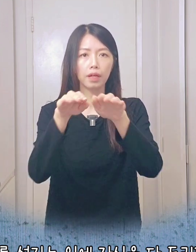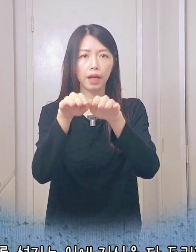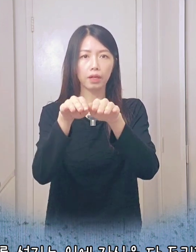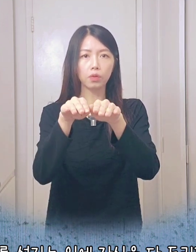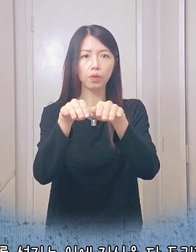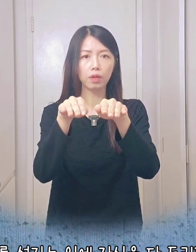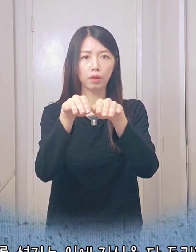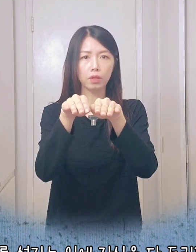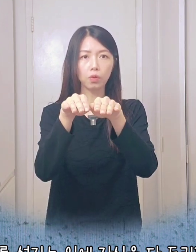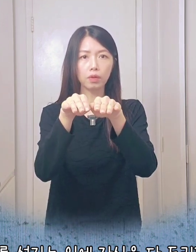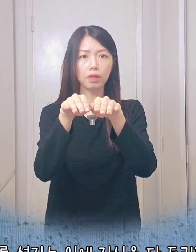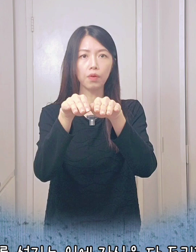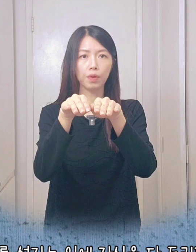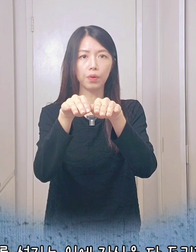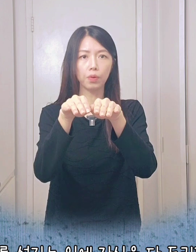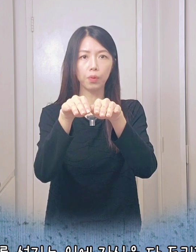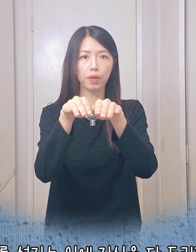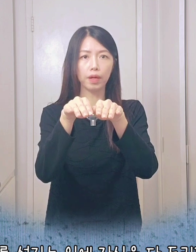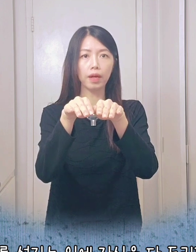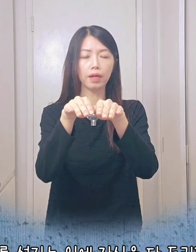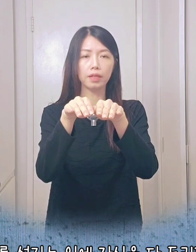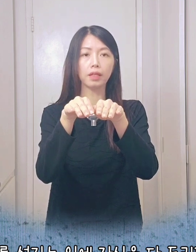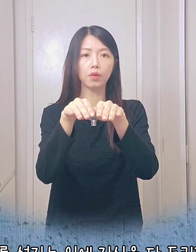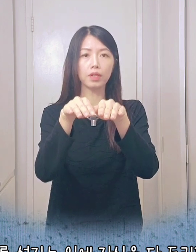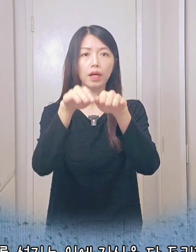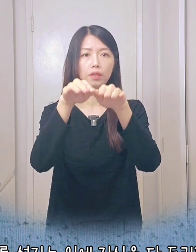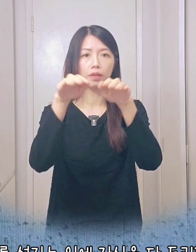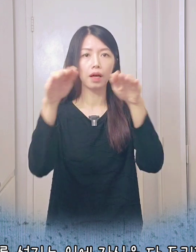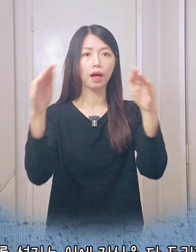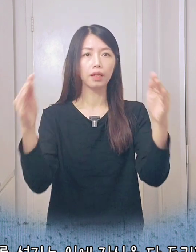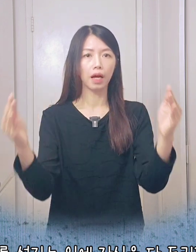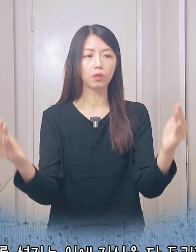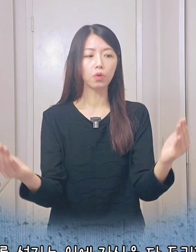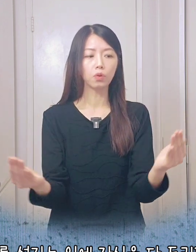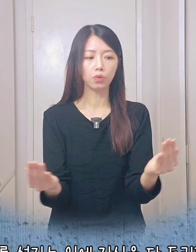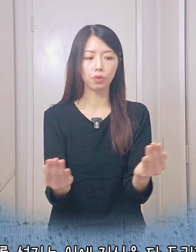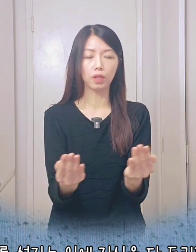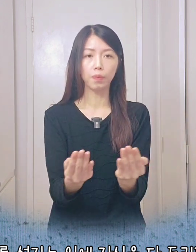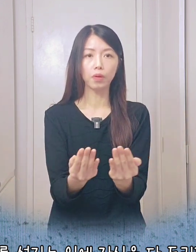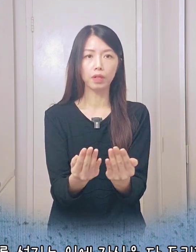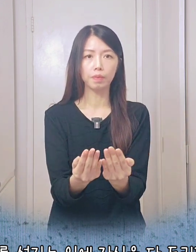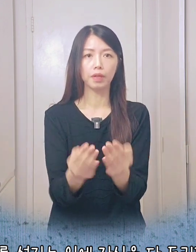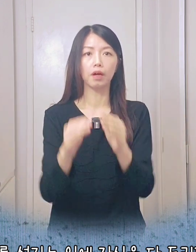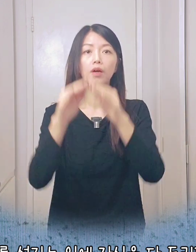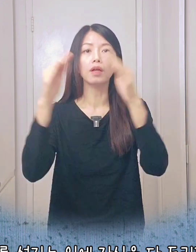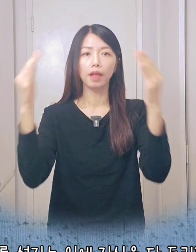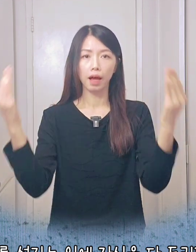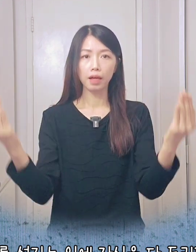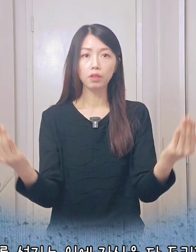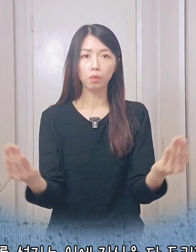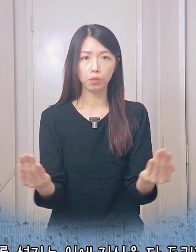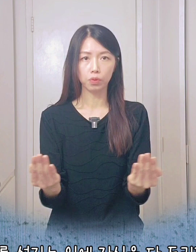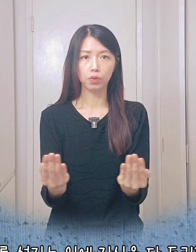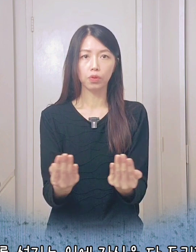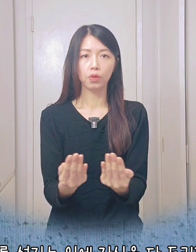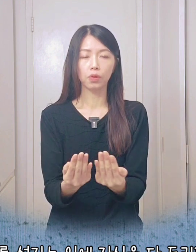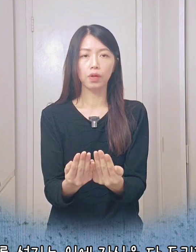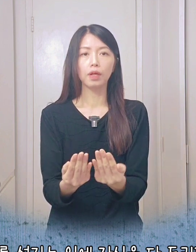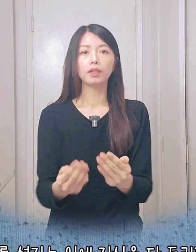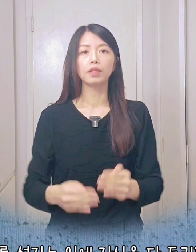수어는 양손을 이렇게 손등이 위로 보이게 이 상태로 시작하셨다가 양쪽으로 둥글게 표현하시면 돼요. 다,